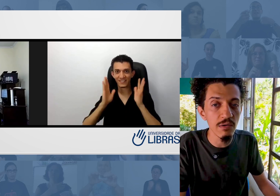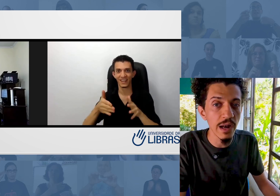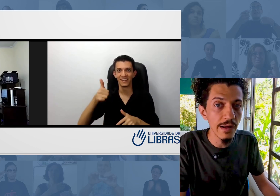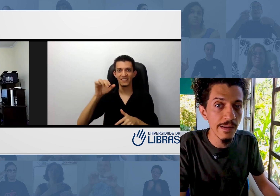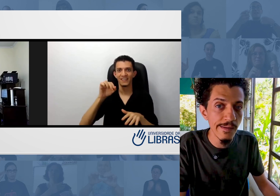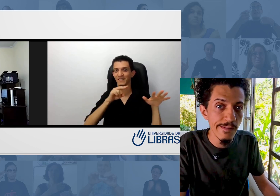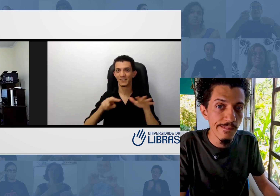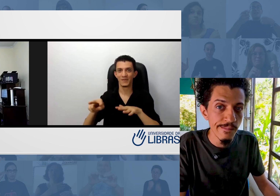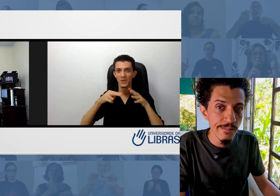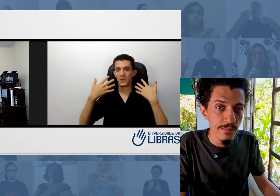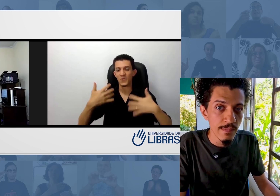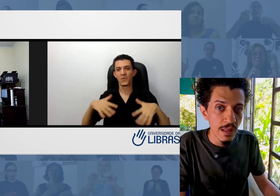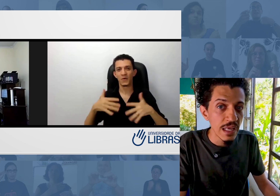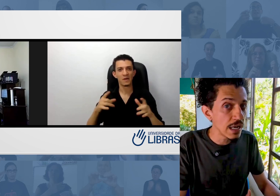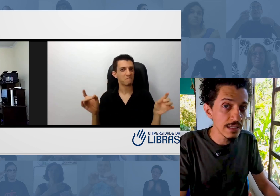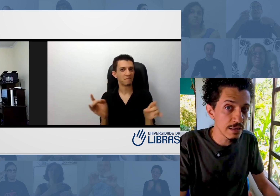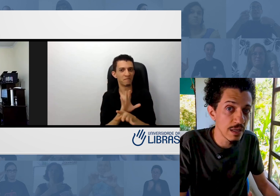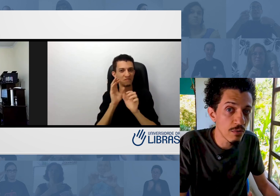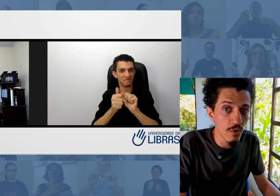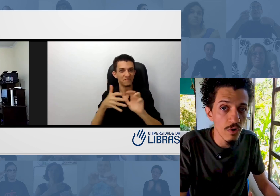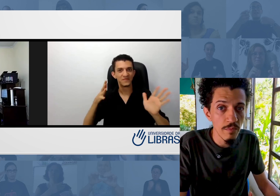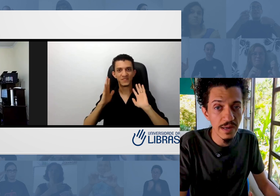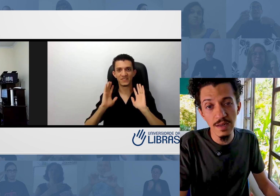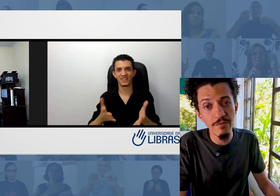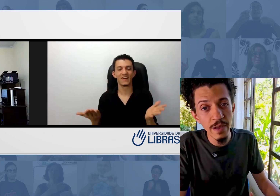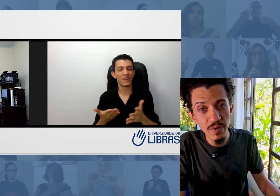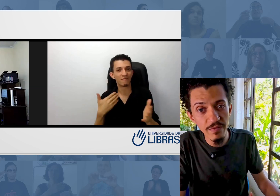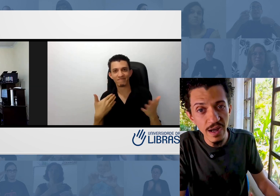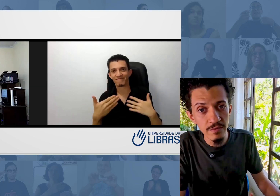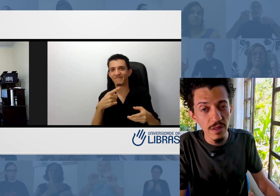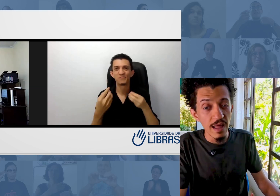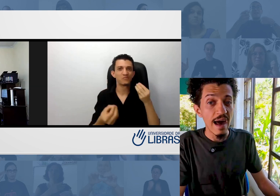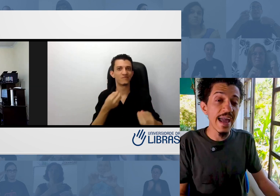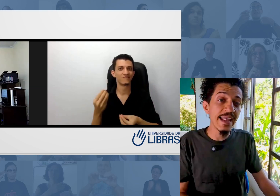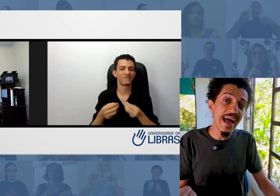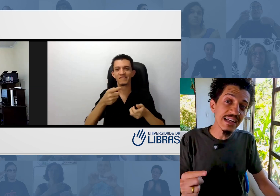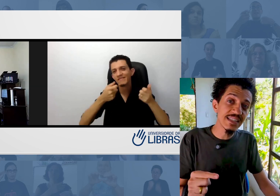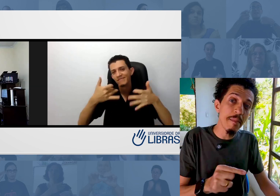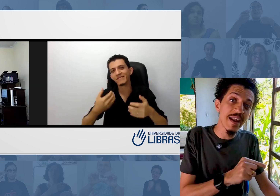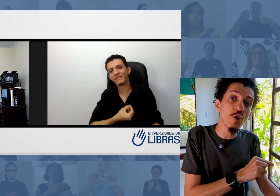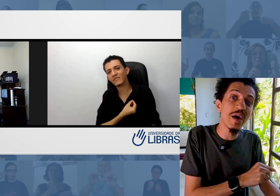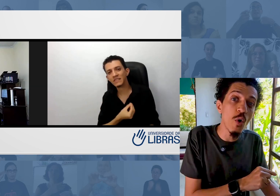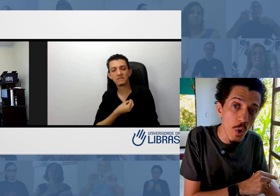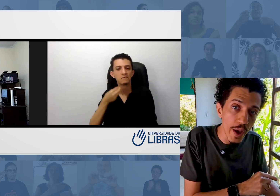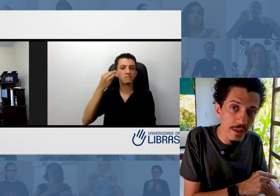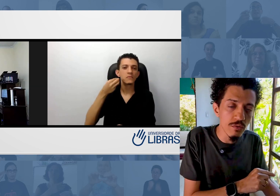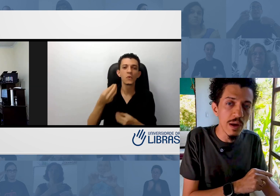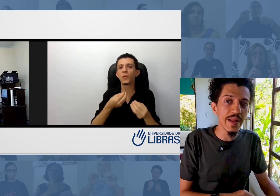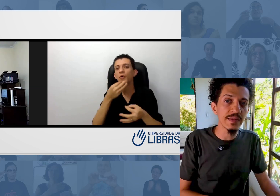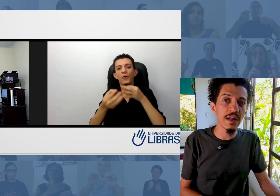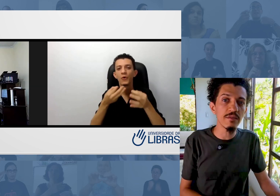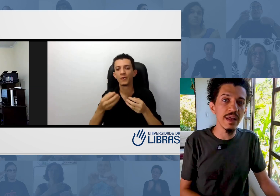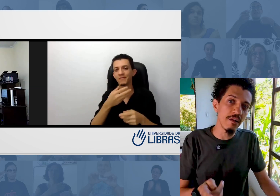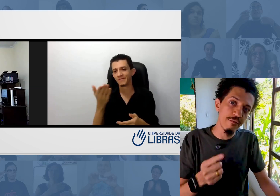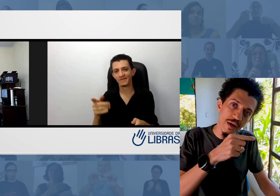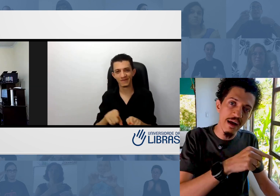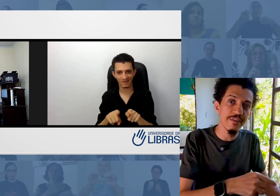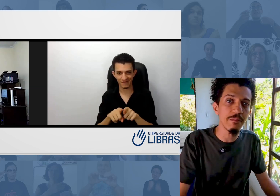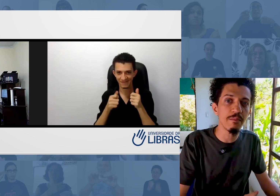decorar. E ele decorou, mas ele foi reprovado. Aí na semana número 8 do aprendizado dele, ele foi lá, fez a banca